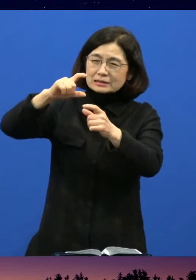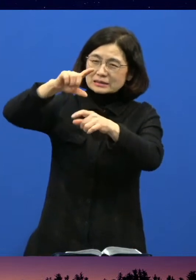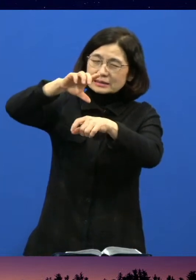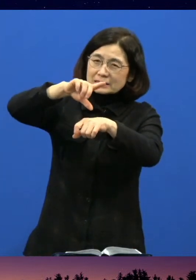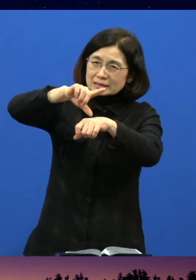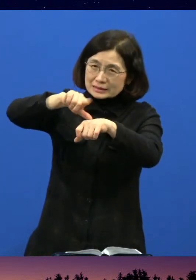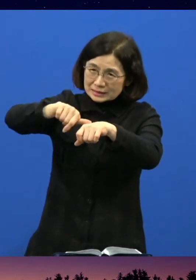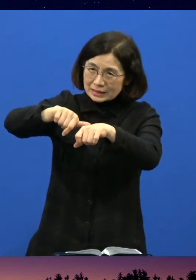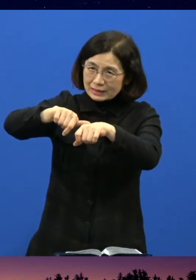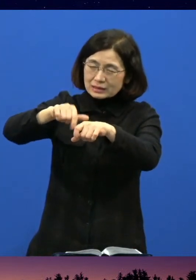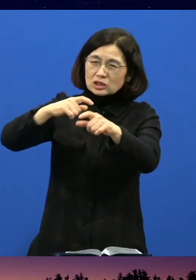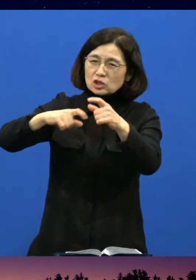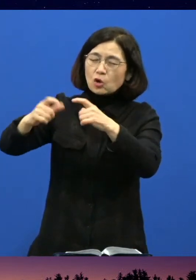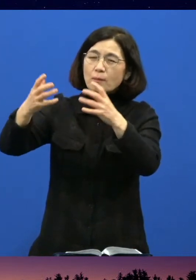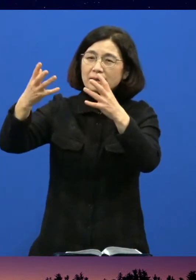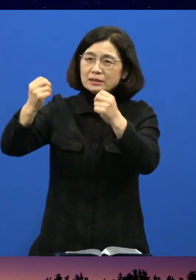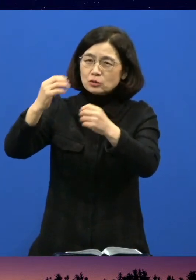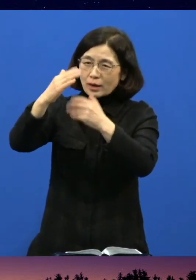하나님을 더 알아가게 돼요.